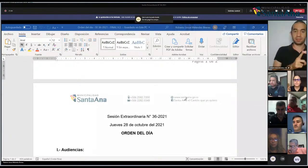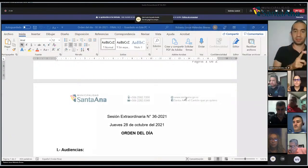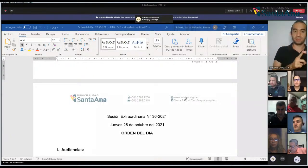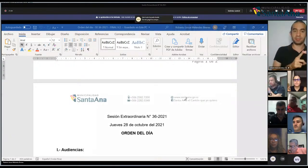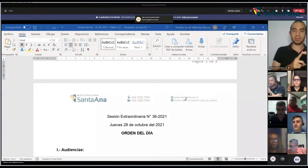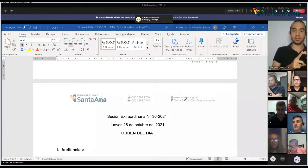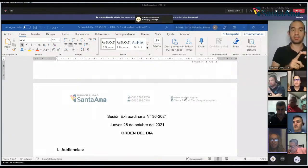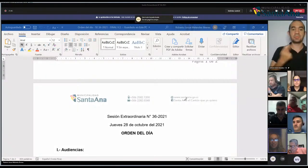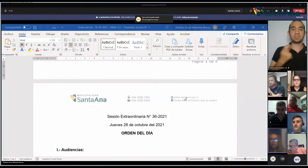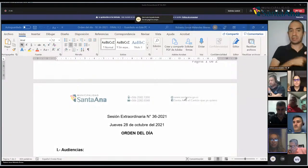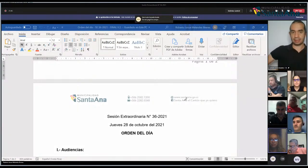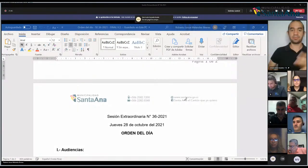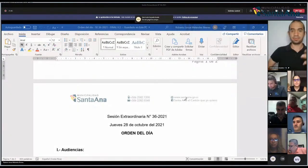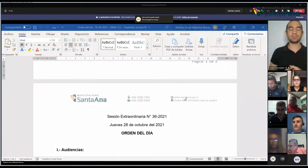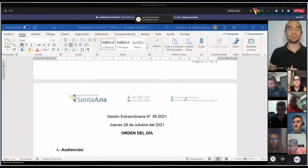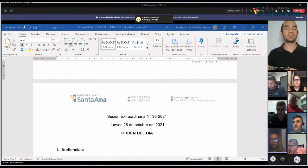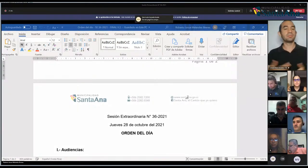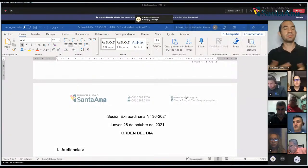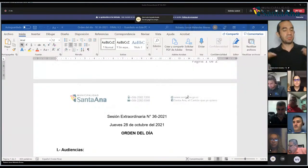presente